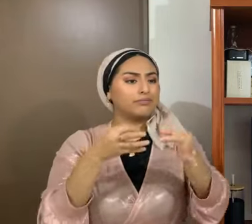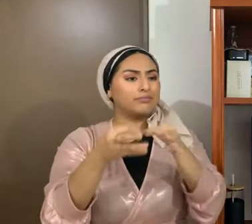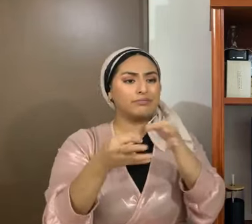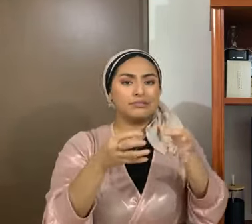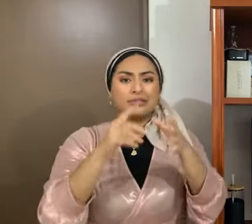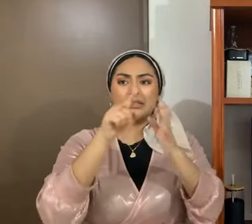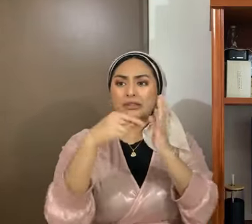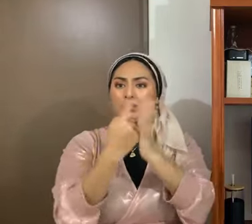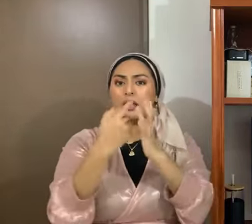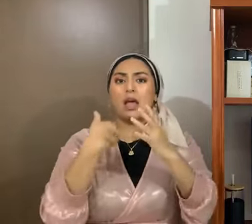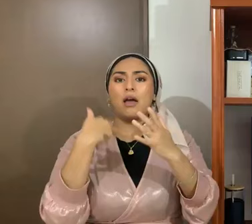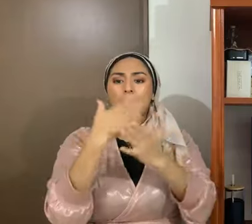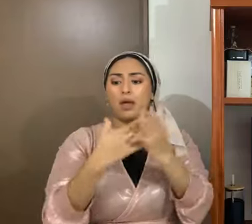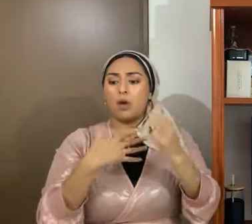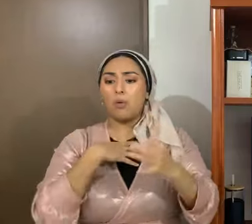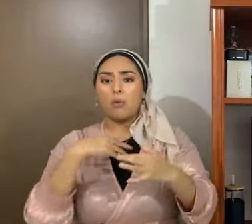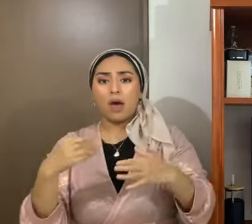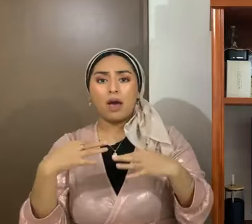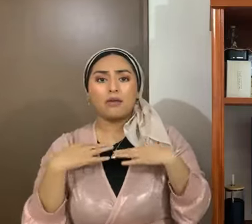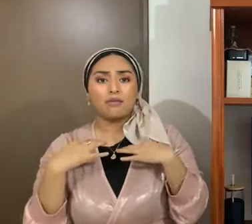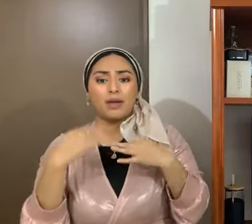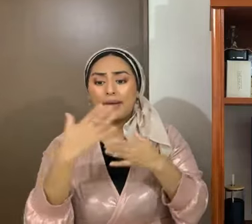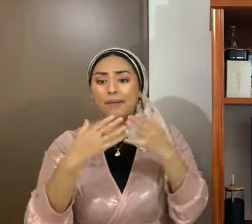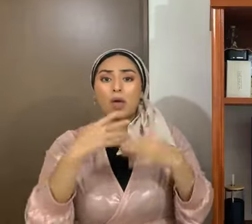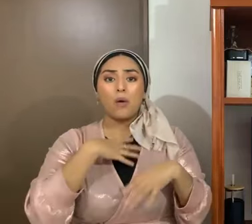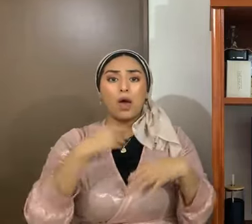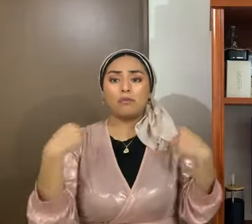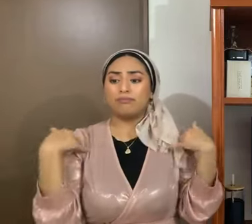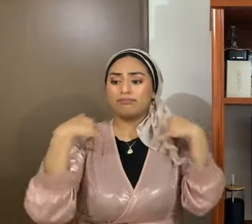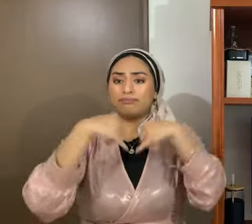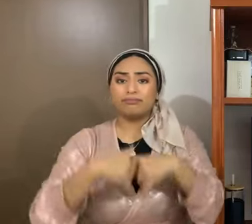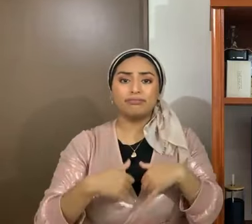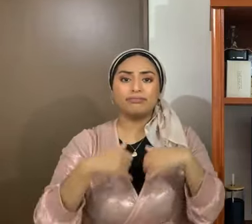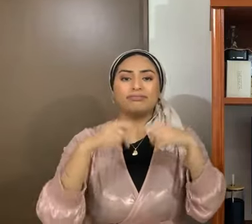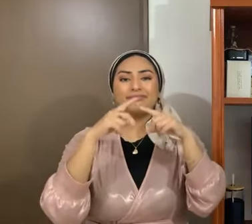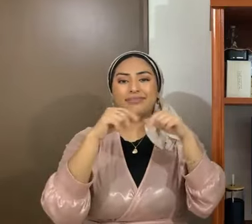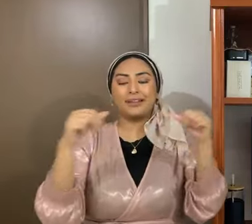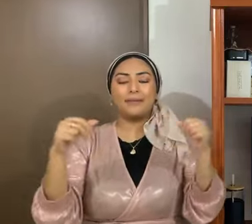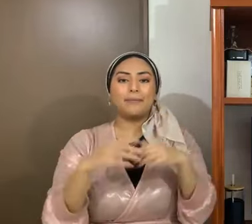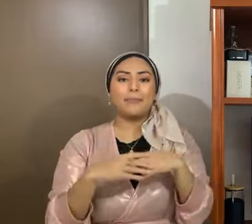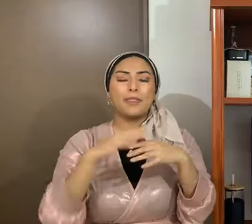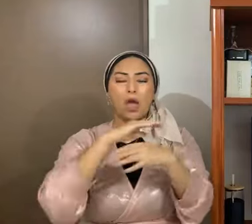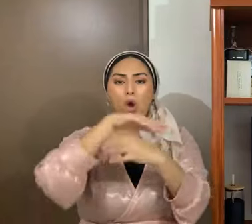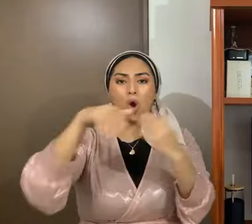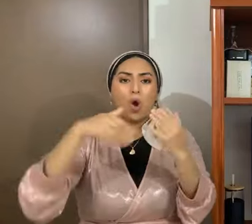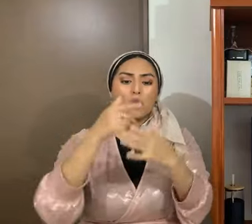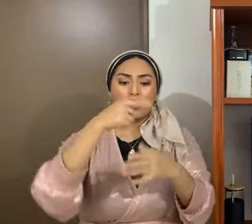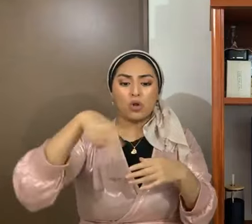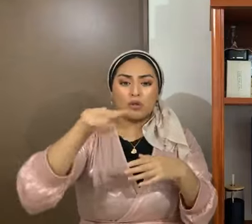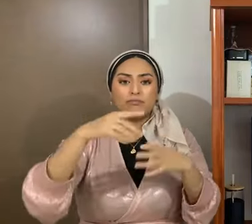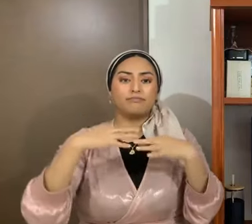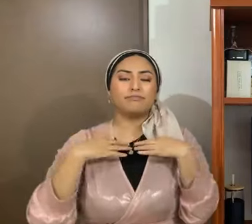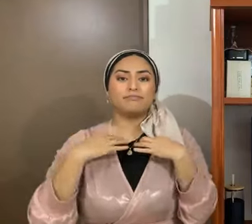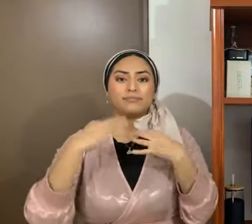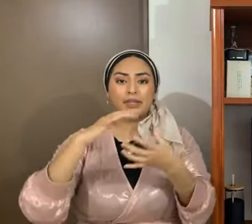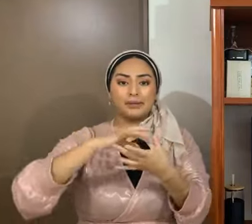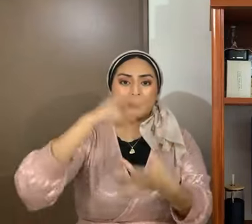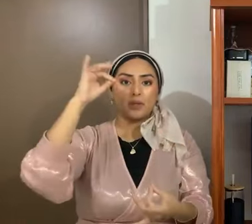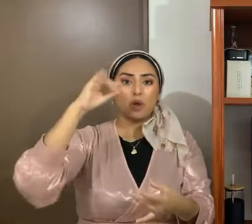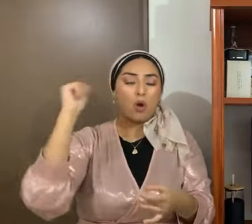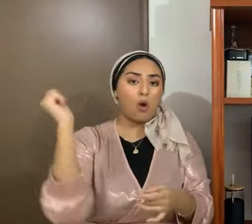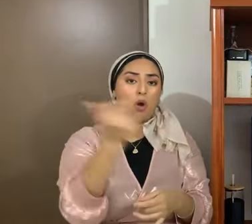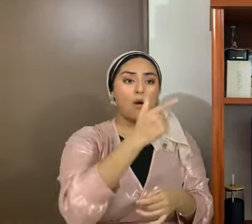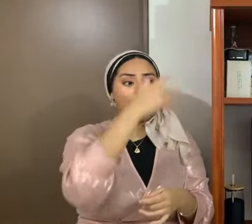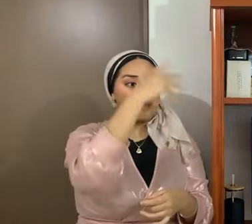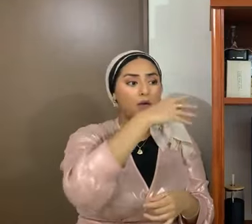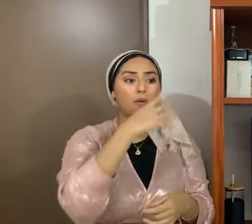horas. Hay ropas blancas, hay túnicas blancas, hay vestimentas blancas. Todas esas son vestimentas espirituales que todos,